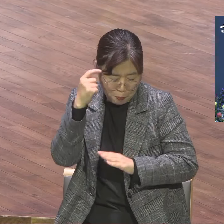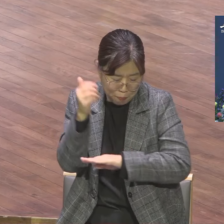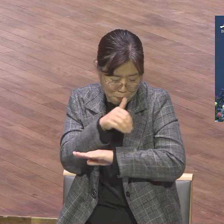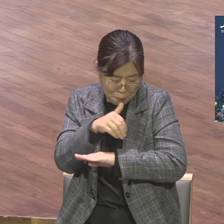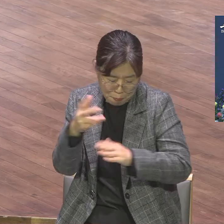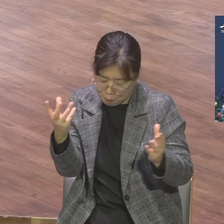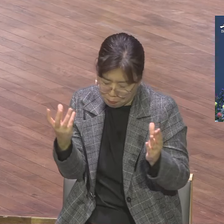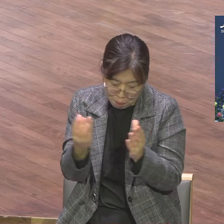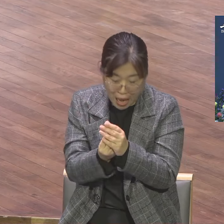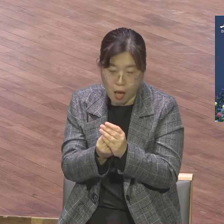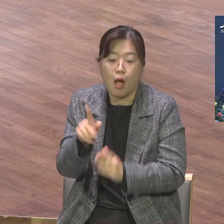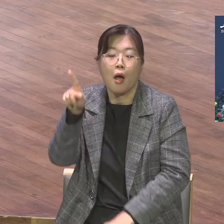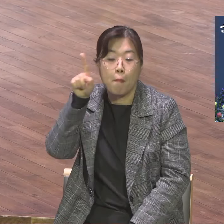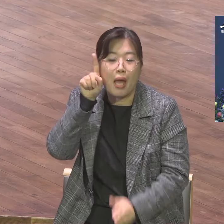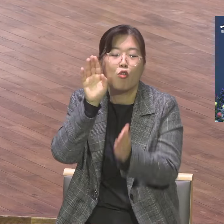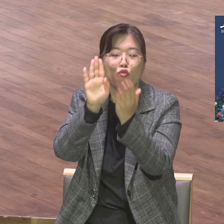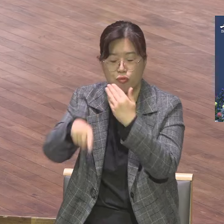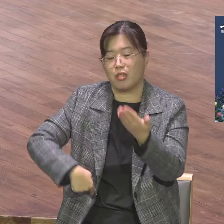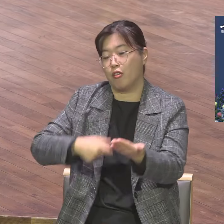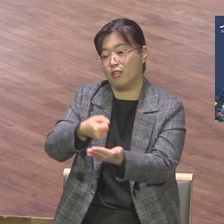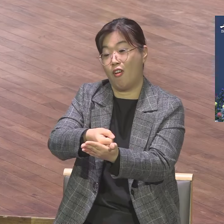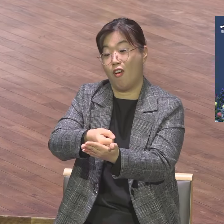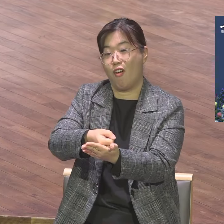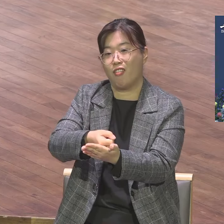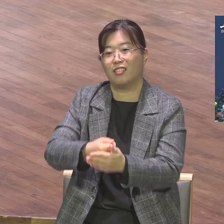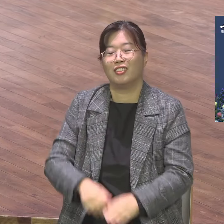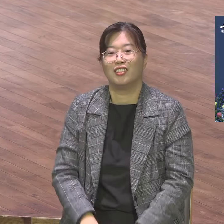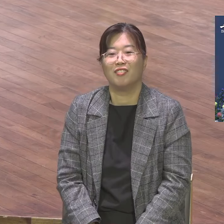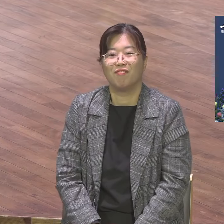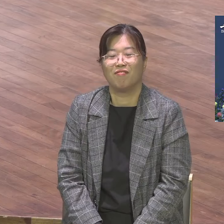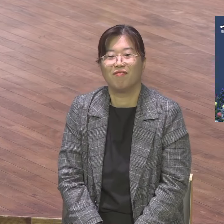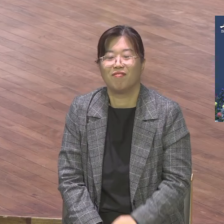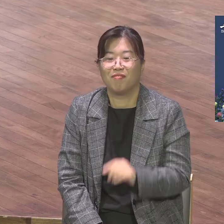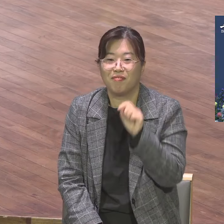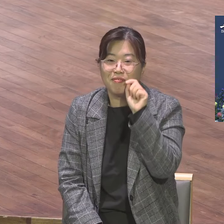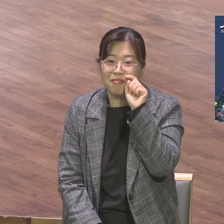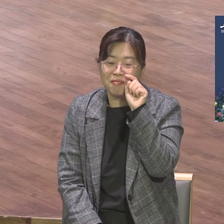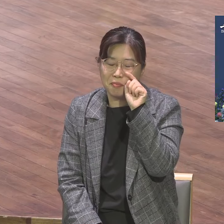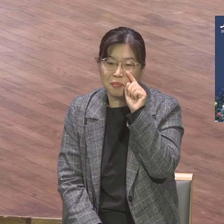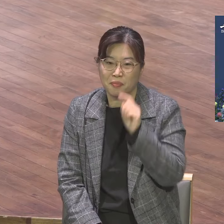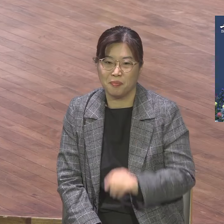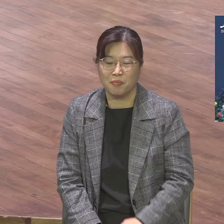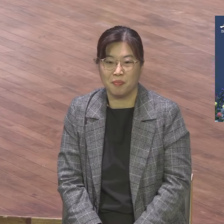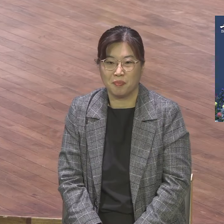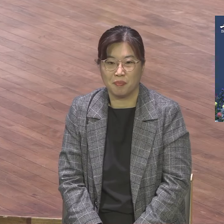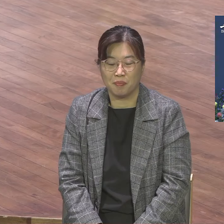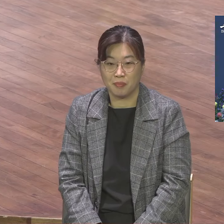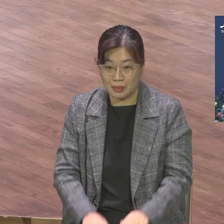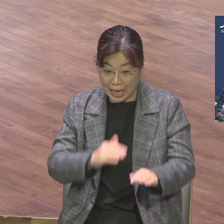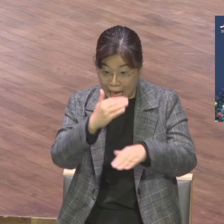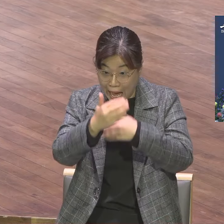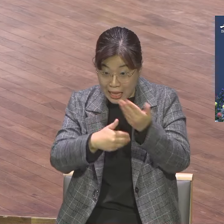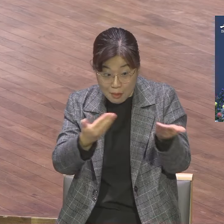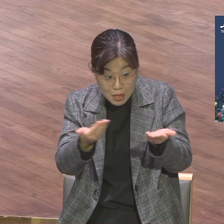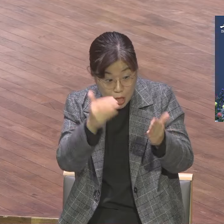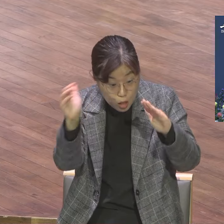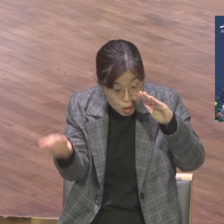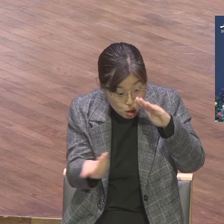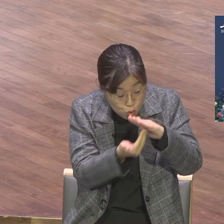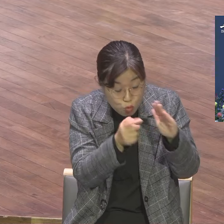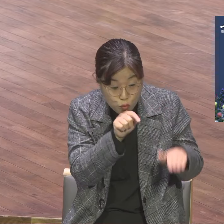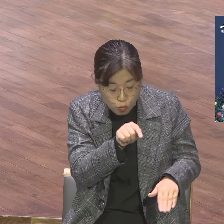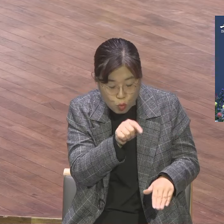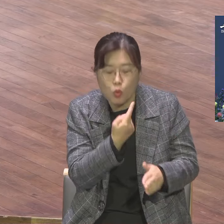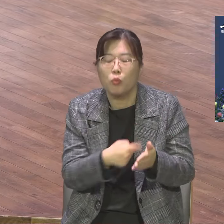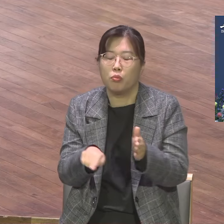하나님의 선하신 뜻을 이루기 위해서 가장 효과적인 것이 하나님의 작정이에요. 하나님의 작정. 그래서